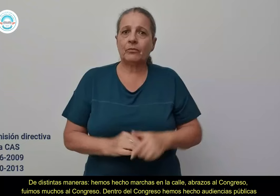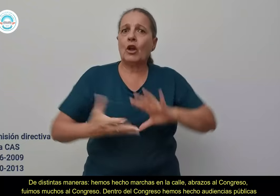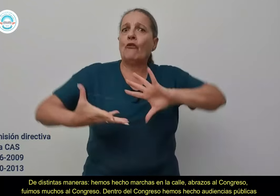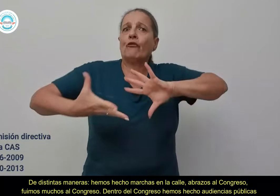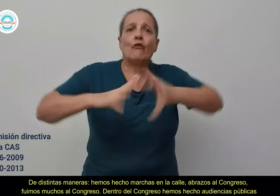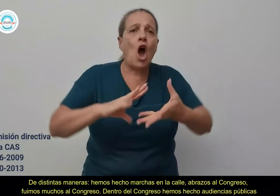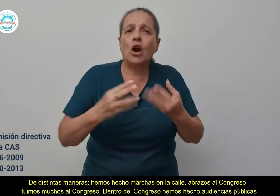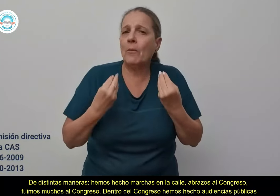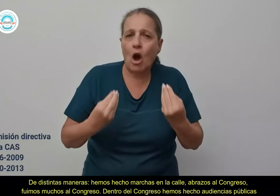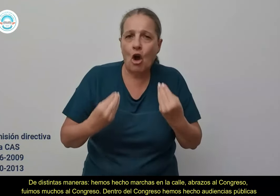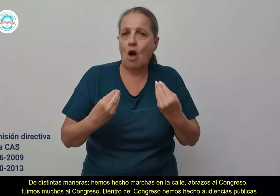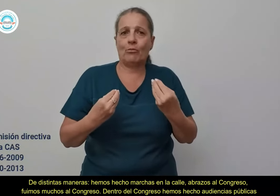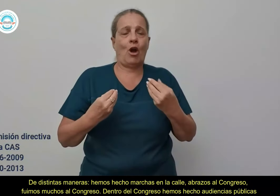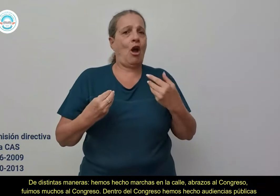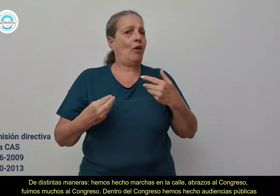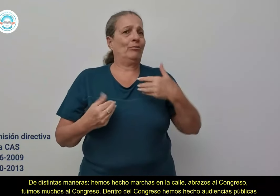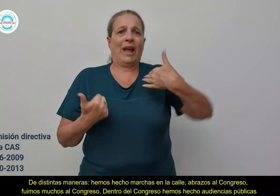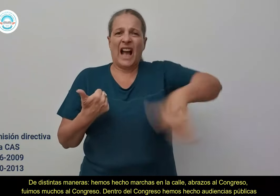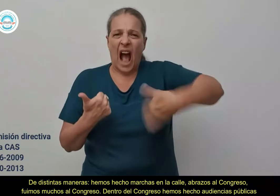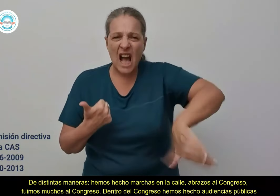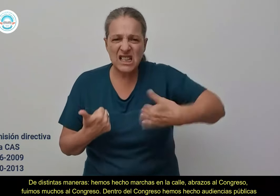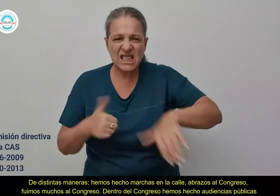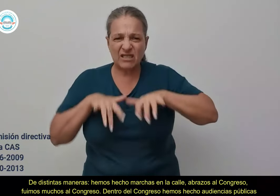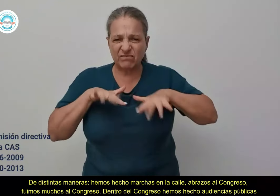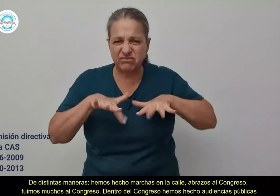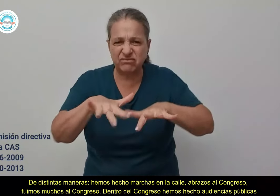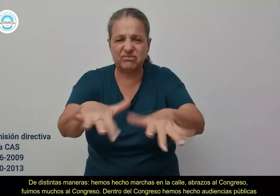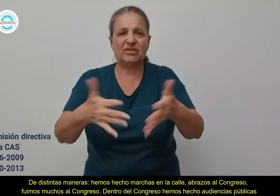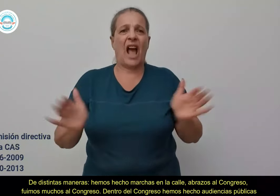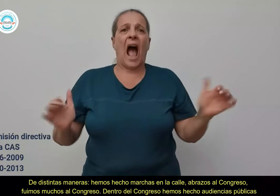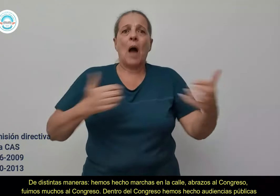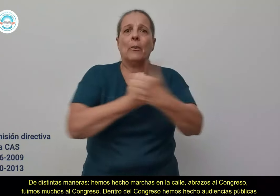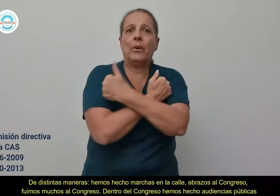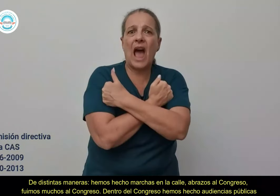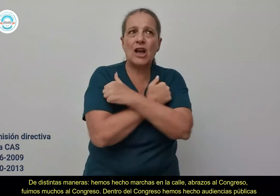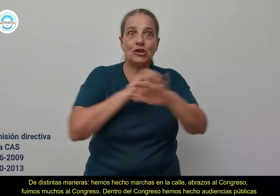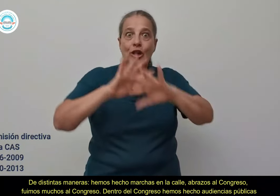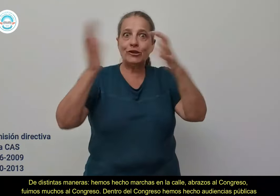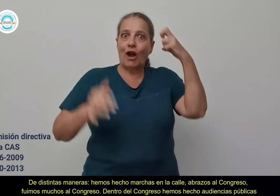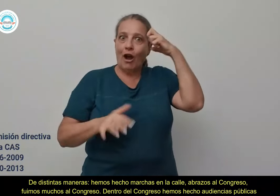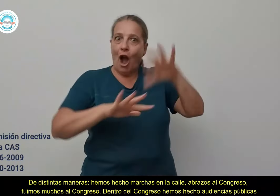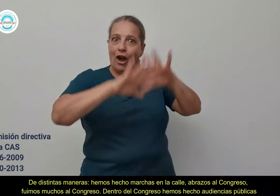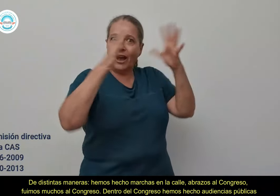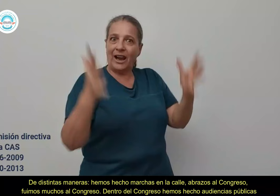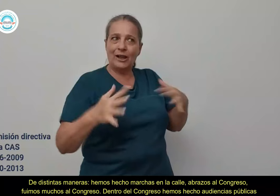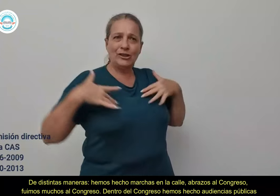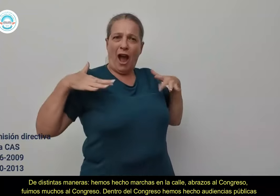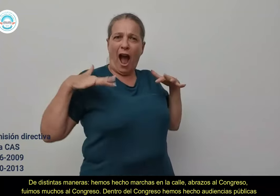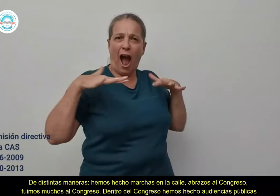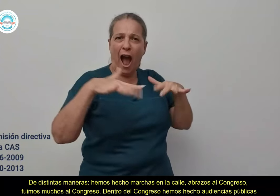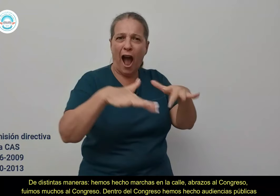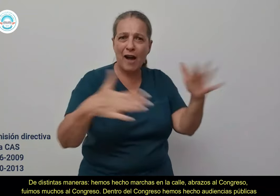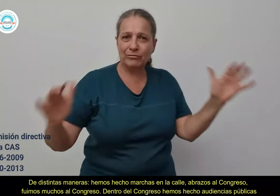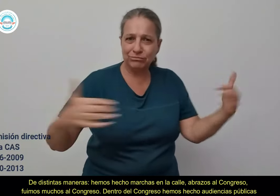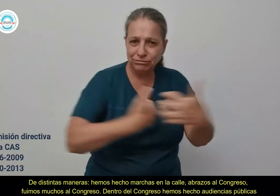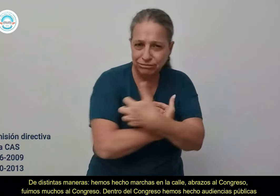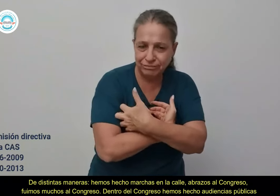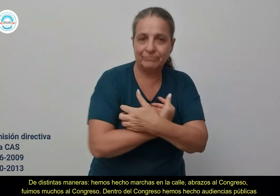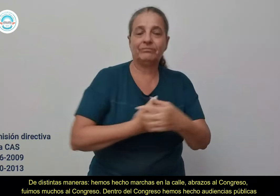señas. De diferentes maneras, hemos hecho marchas en la calle, abrazos al Congreso, fuimos muchos al